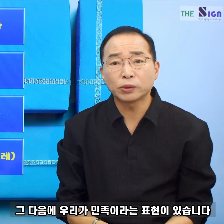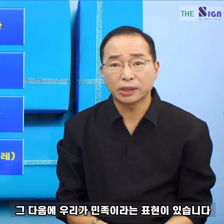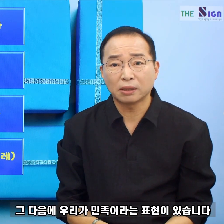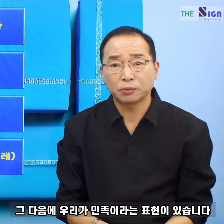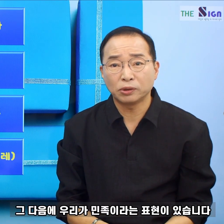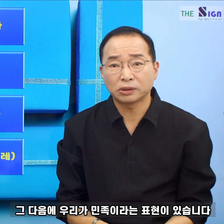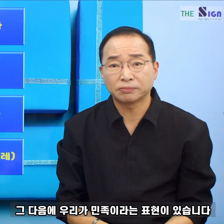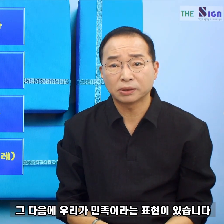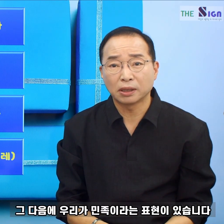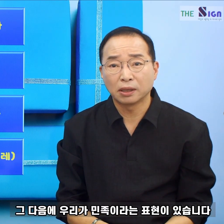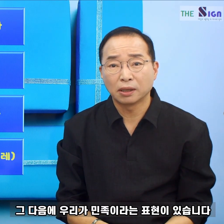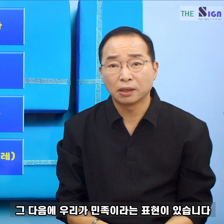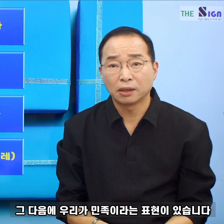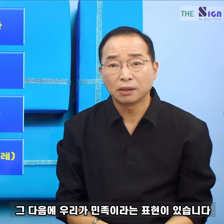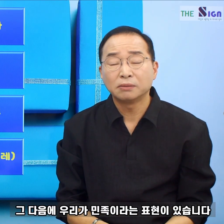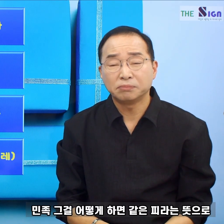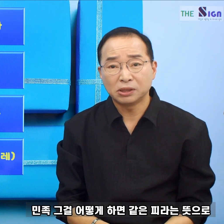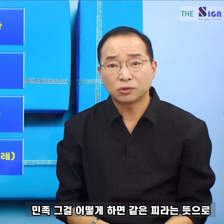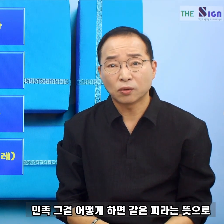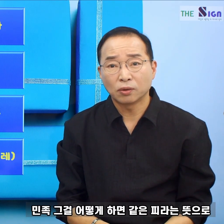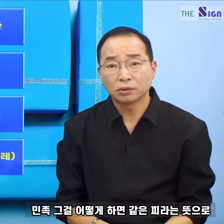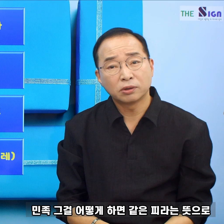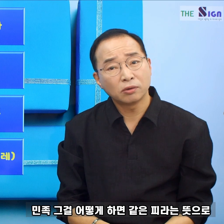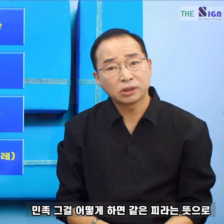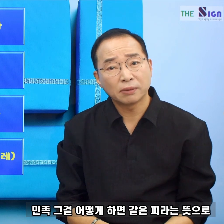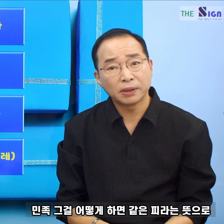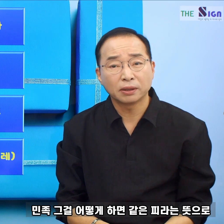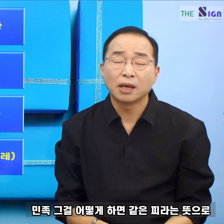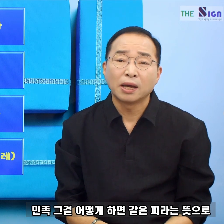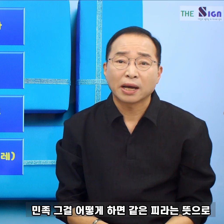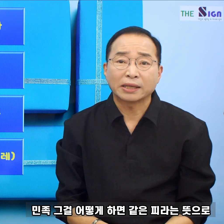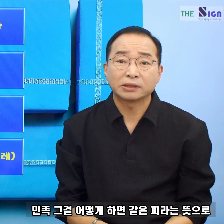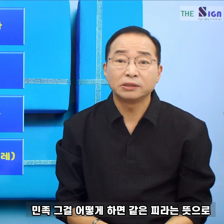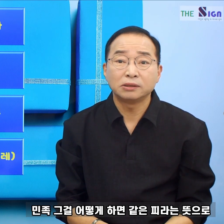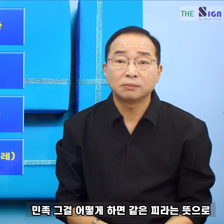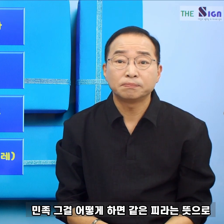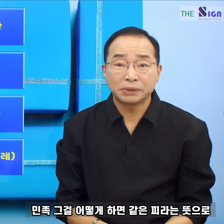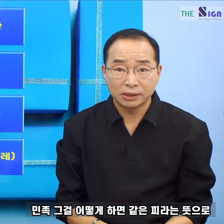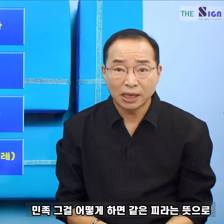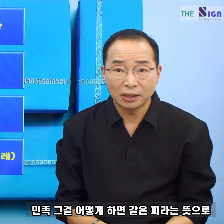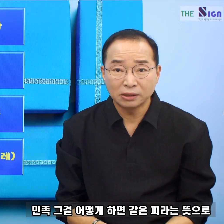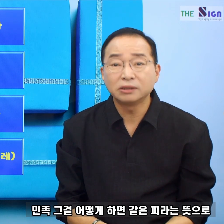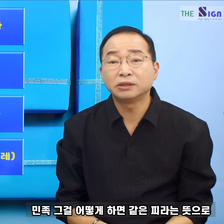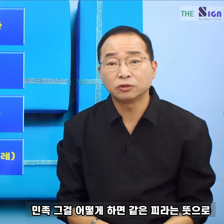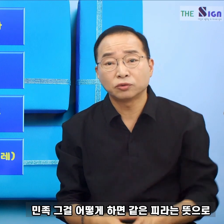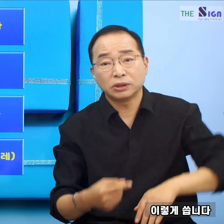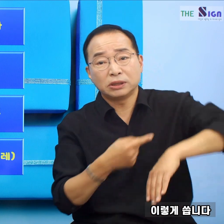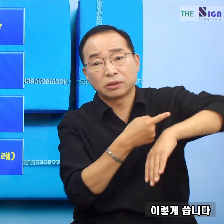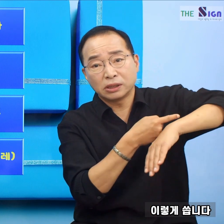민족이라는 표현이 있습니다. 민족. 그걸 어떻게 하면 같은 피라는 뜻으로 이렇게